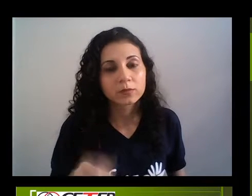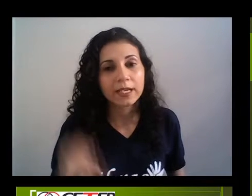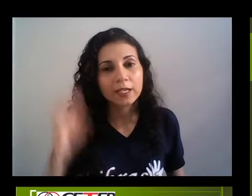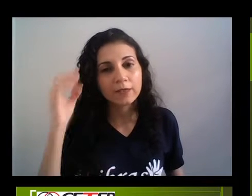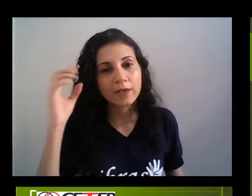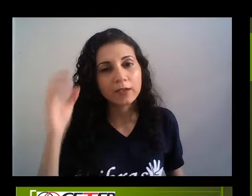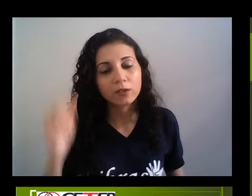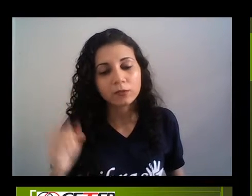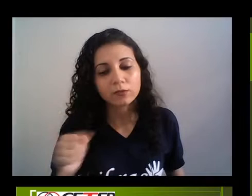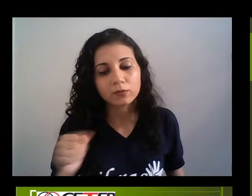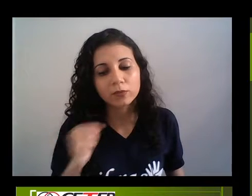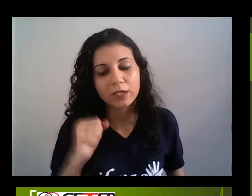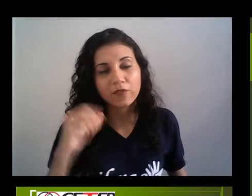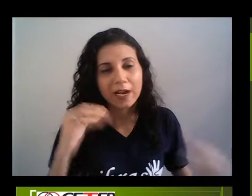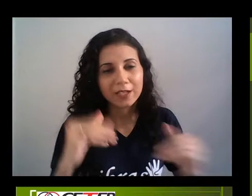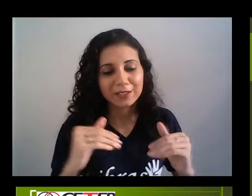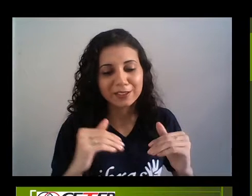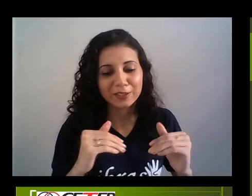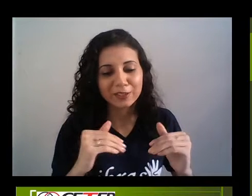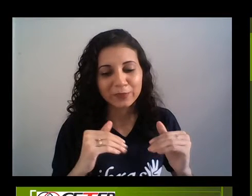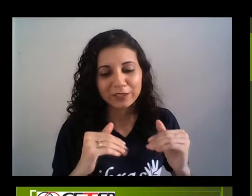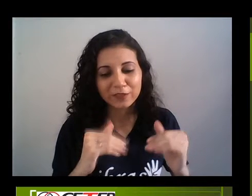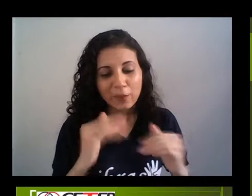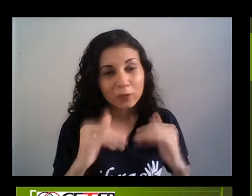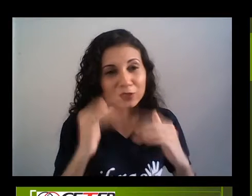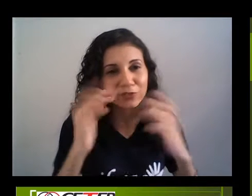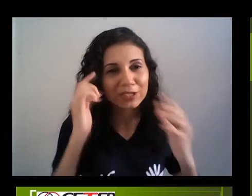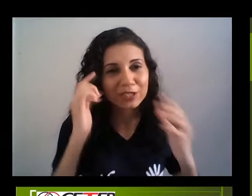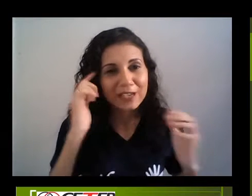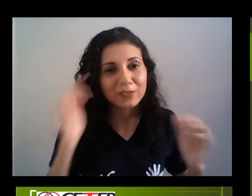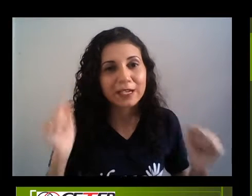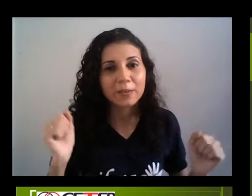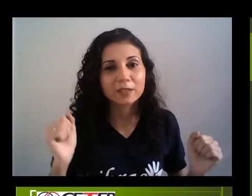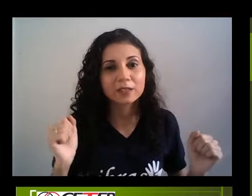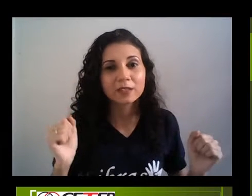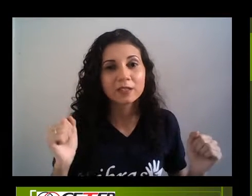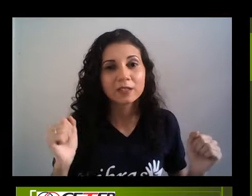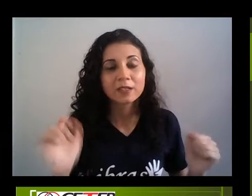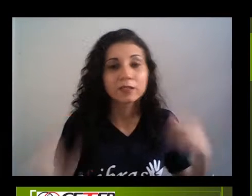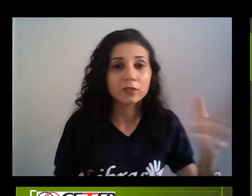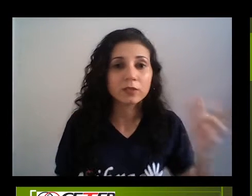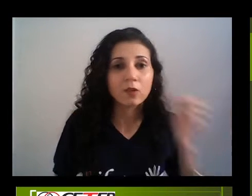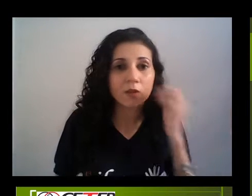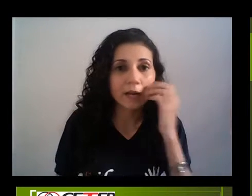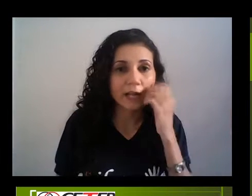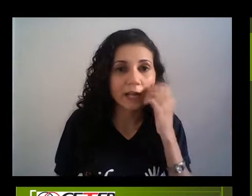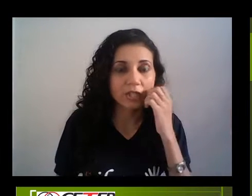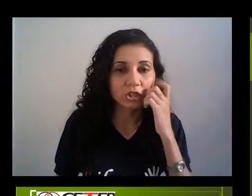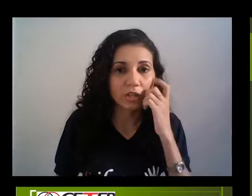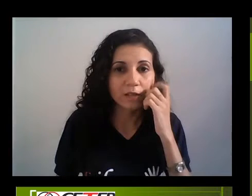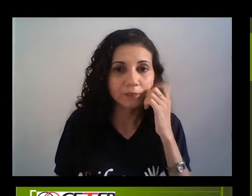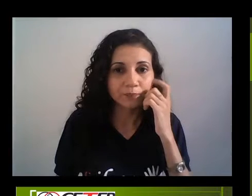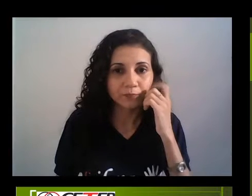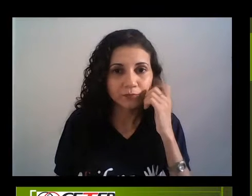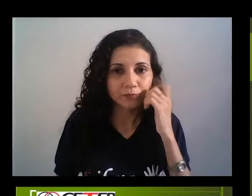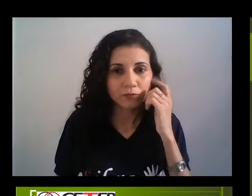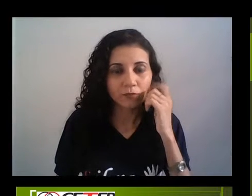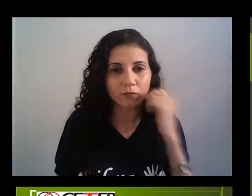Que aí ele vai, digamos assim, vai montando o cenário na cabeça. Se você colocar